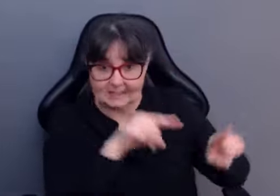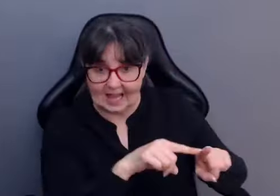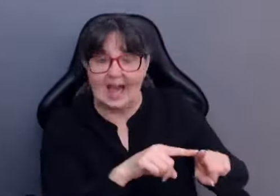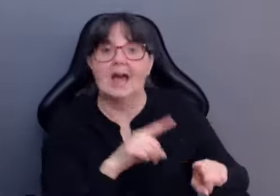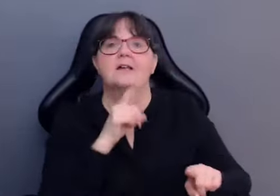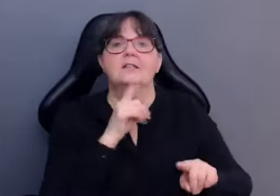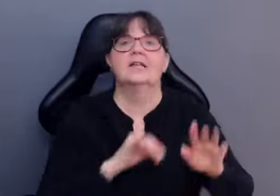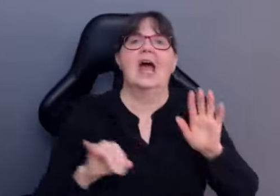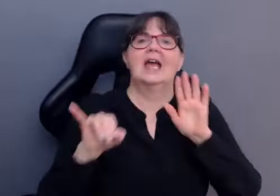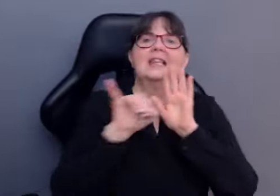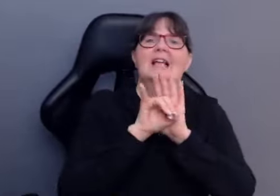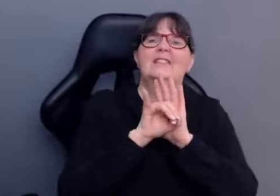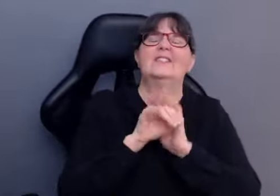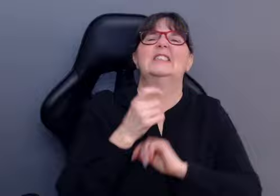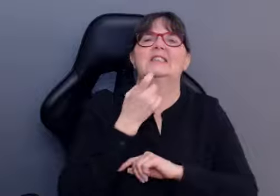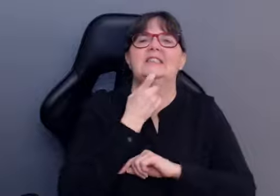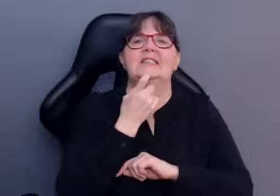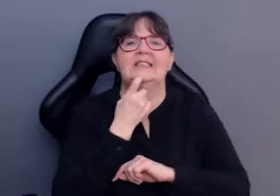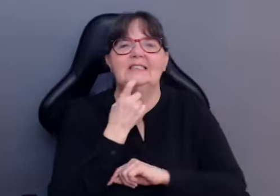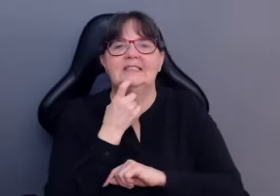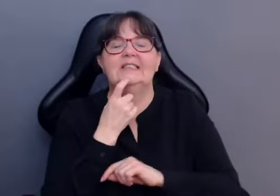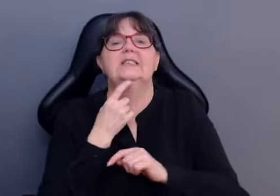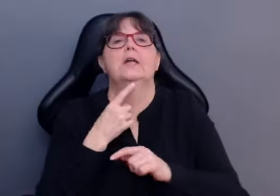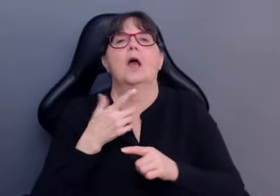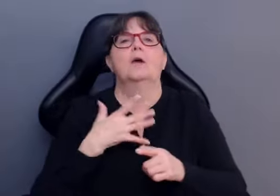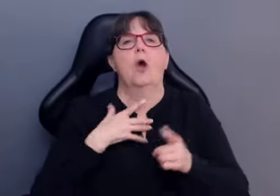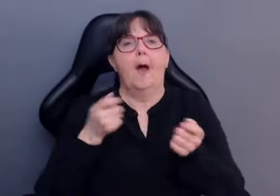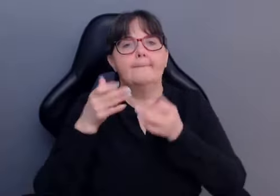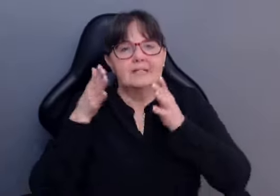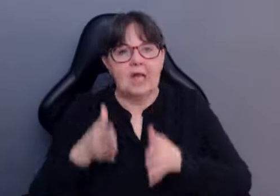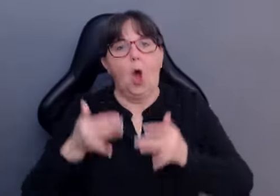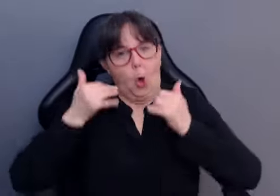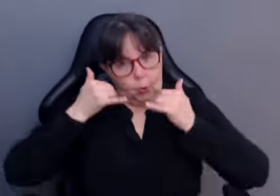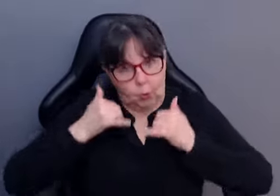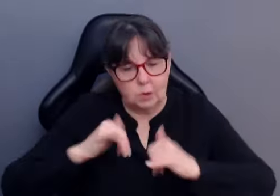les administrateurs qui demeurent en fonction pour la prochaine année.